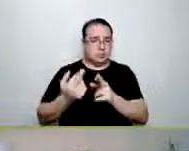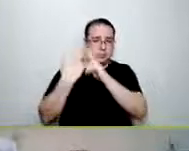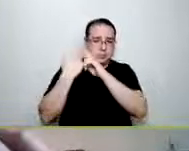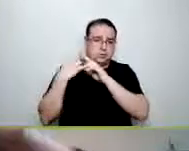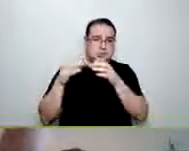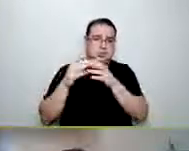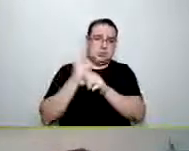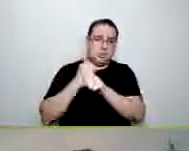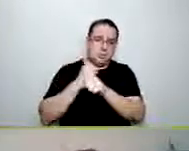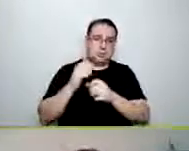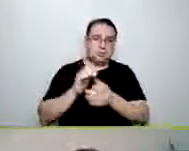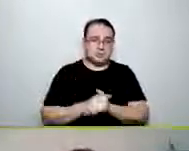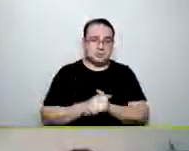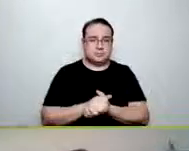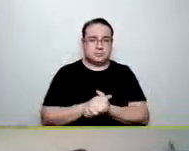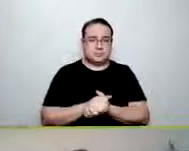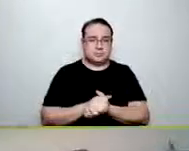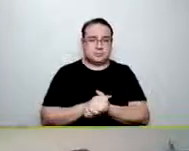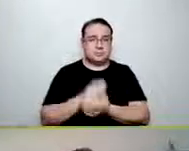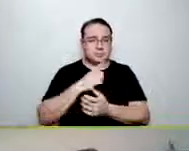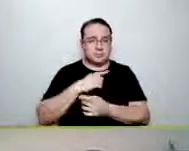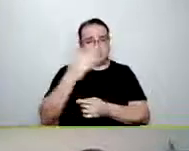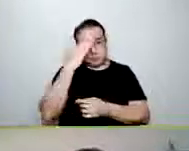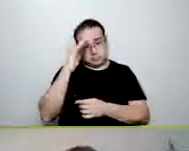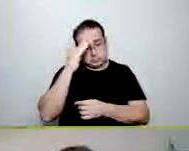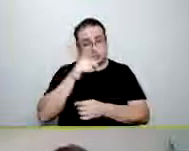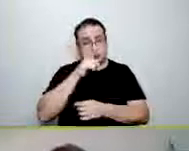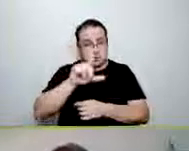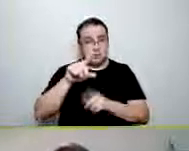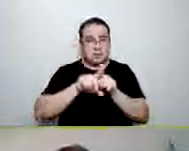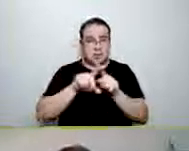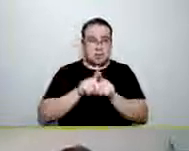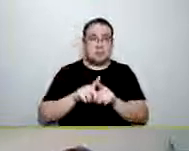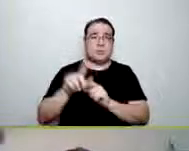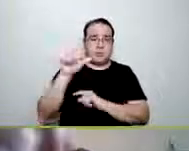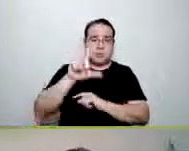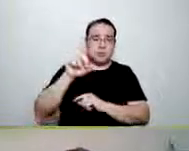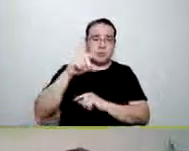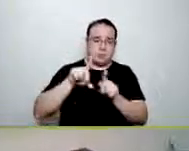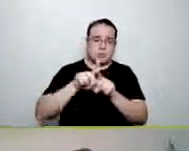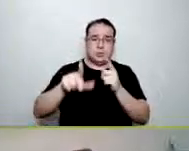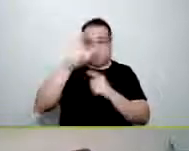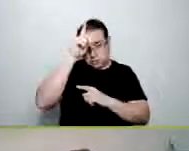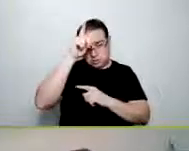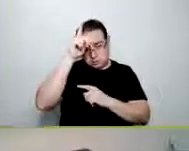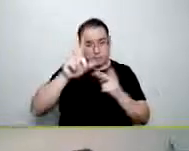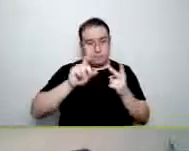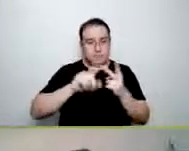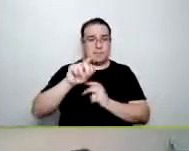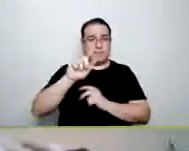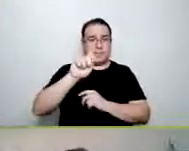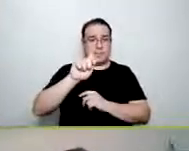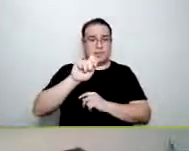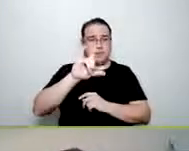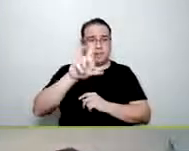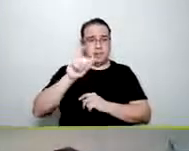alguns anos, o Endangered Languages Archive em Londres e agora Berlim, né? E o AILA, fica no meio